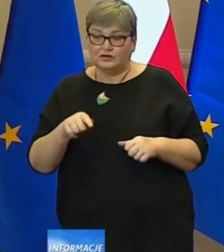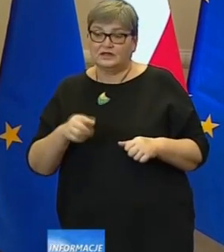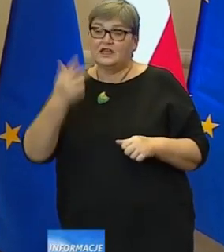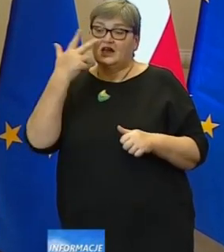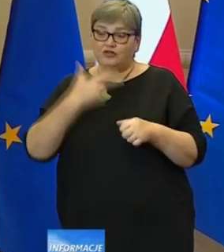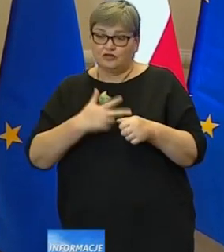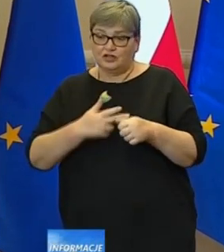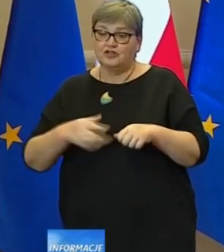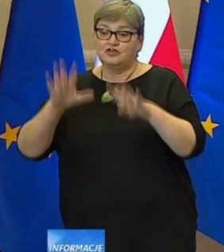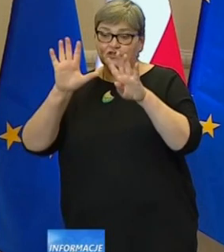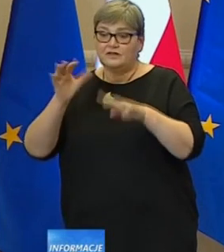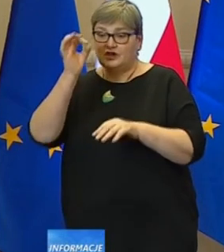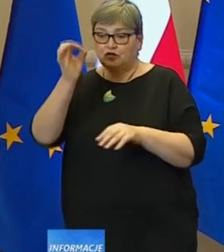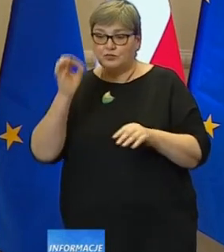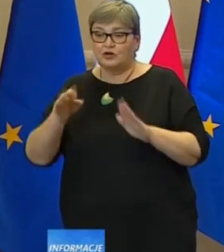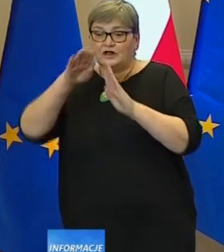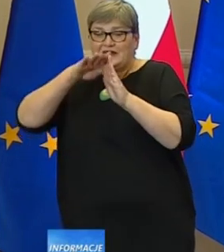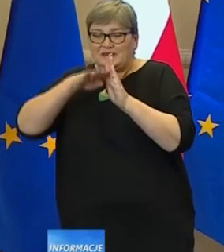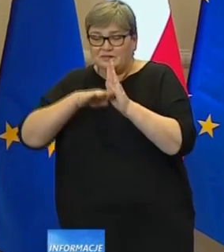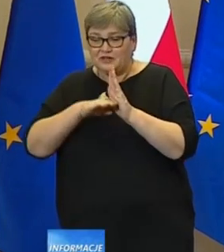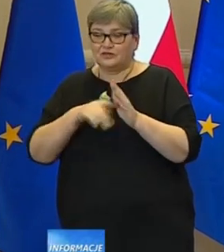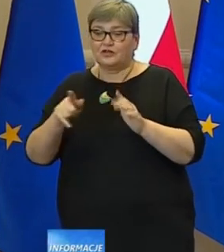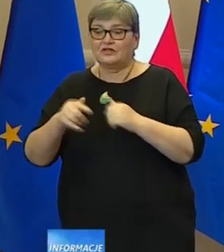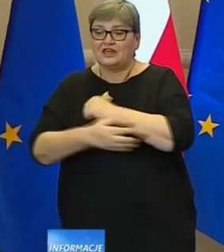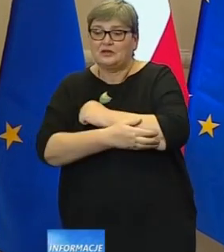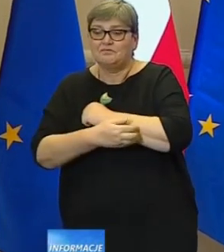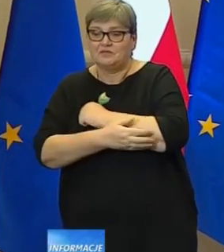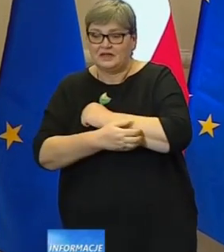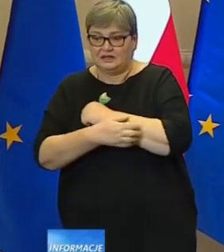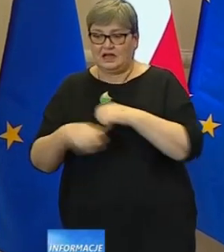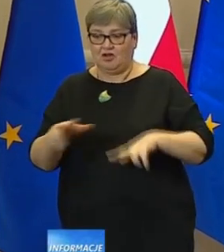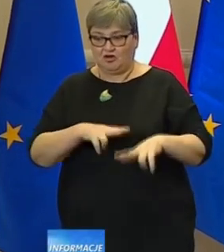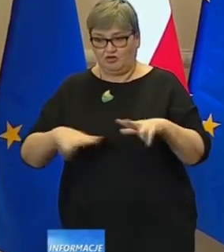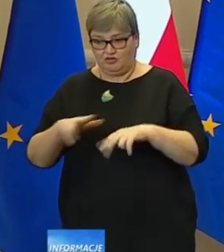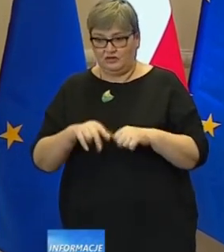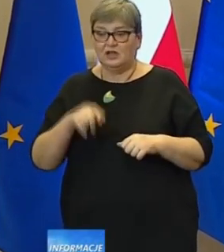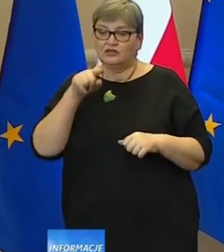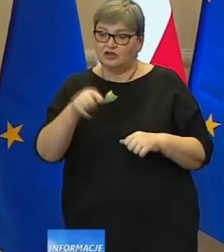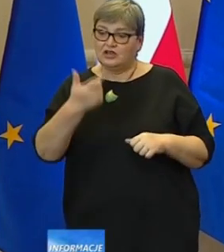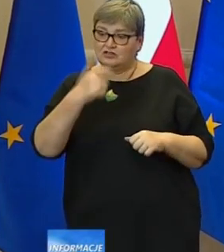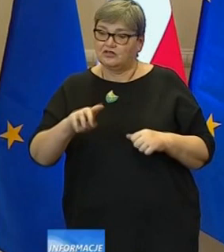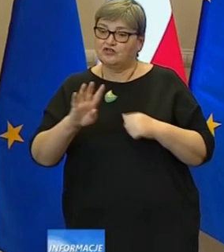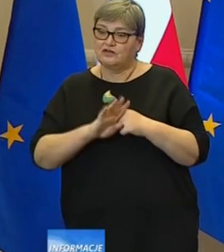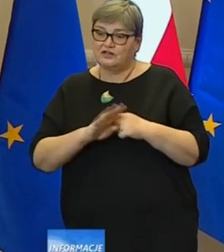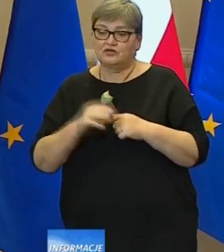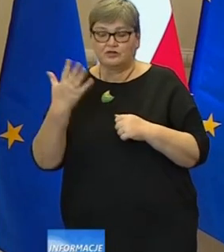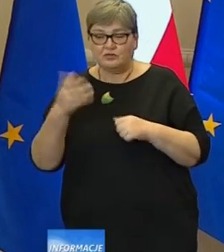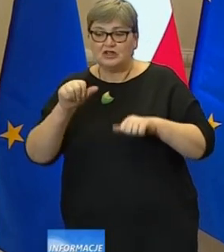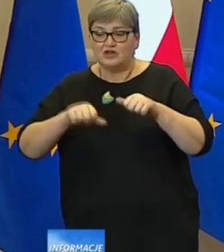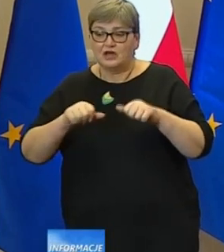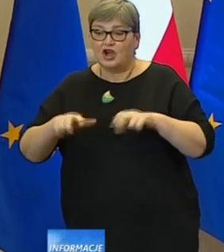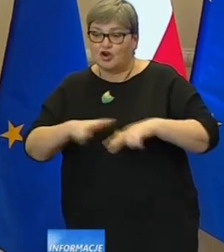39% zmniejszające się ubóstwo w Polsce. To jest 195 rodzin mniej niż było